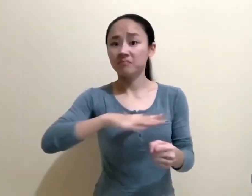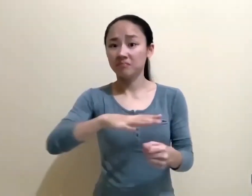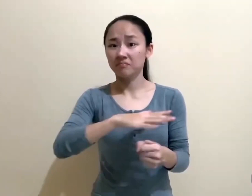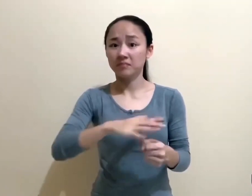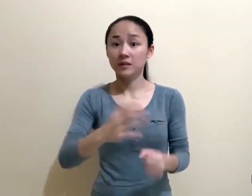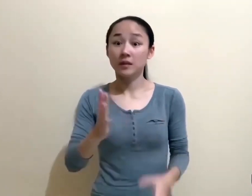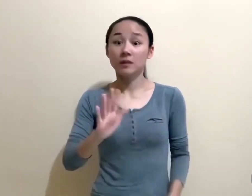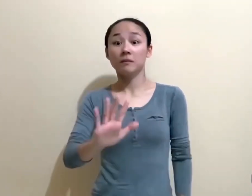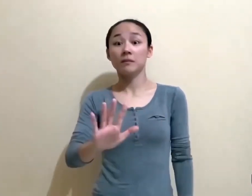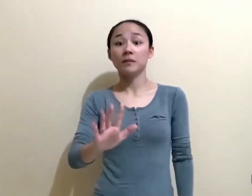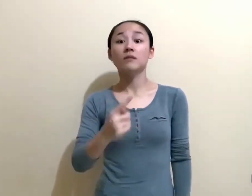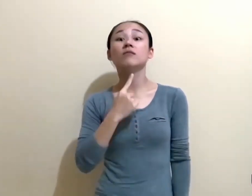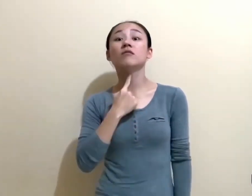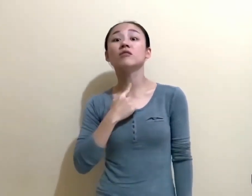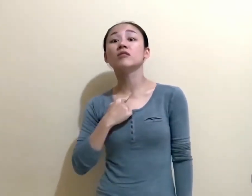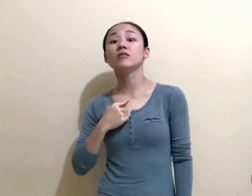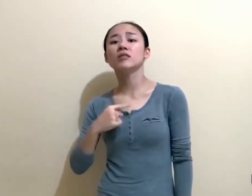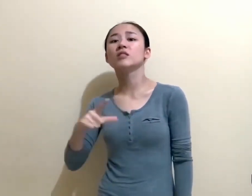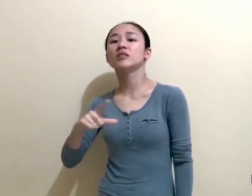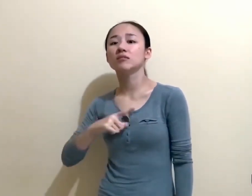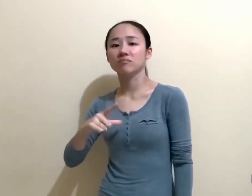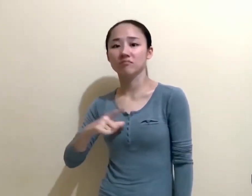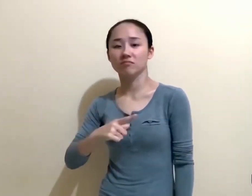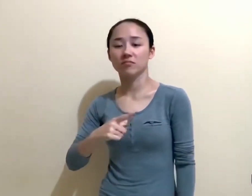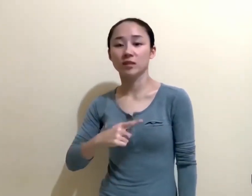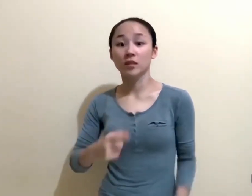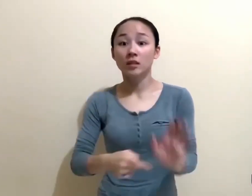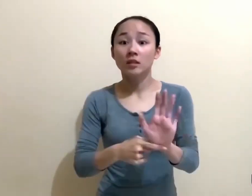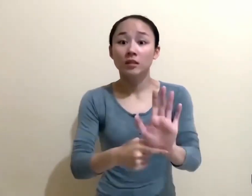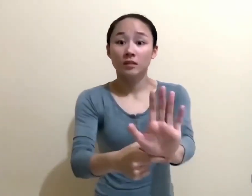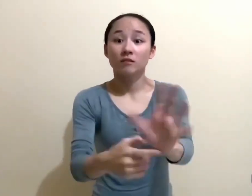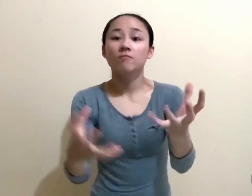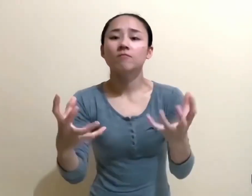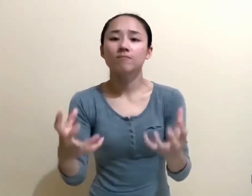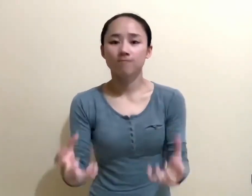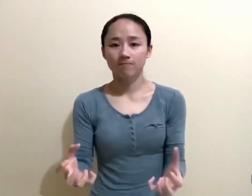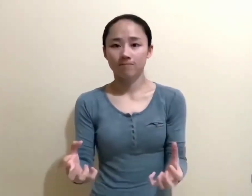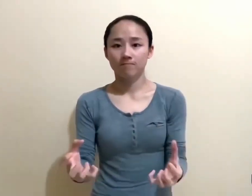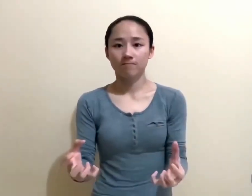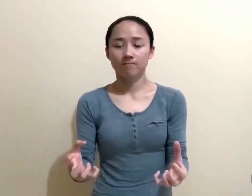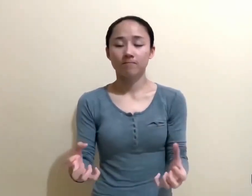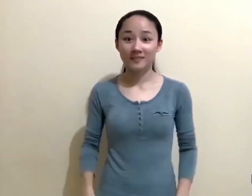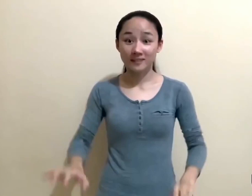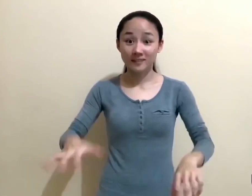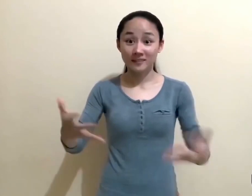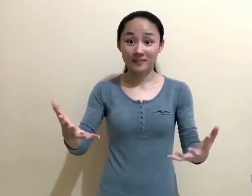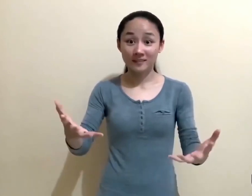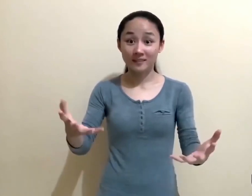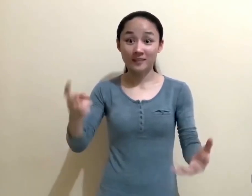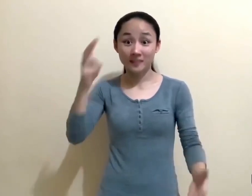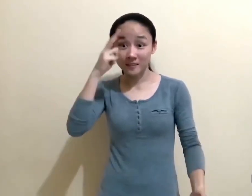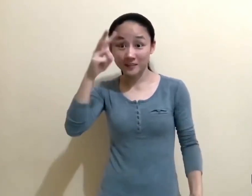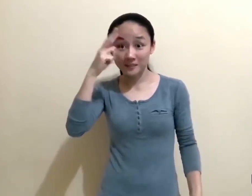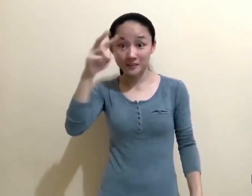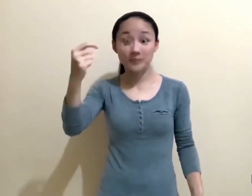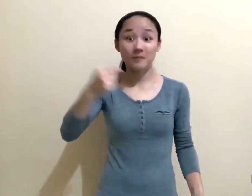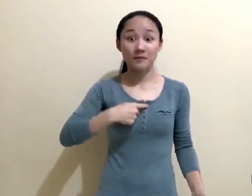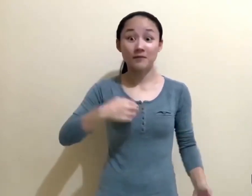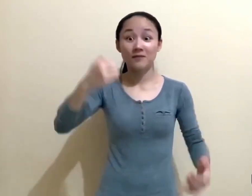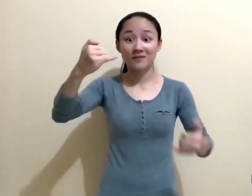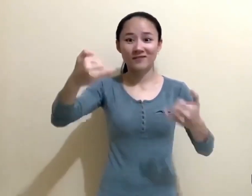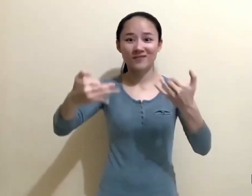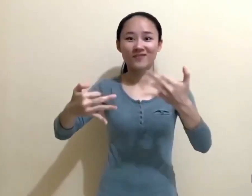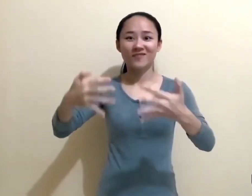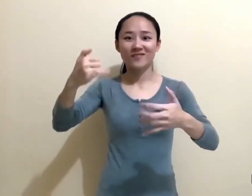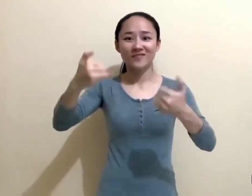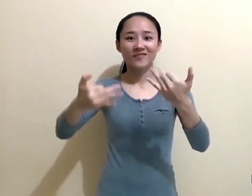em Libras, eu sei o básico, mas eu tive vontade de ajudar o projeto. Então agora